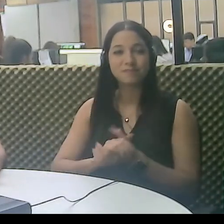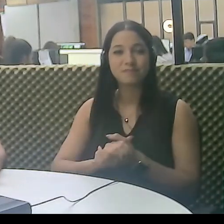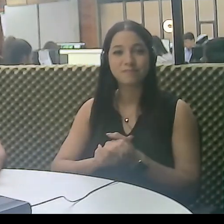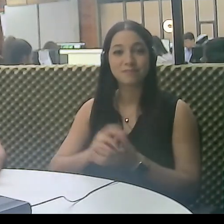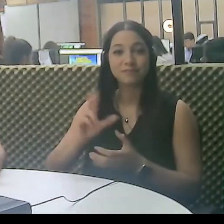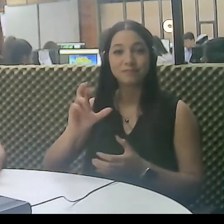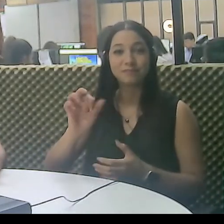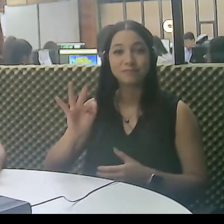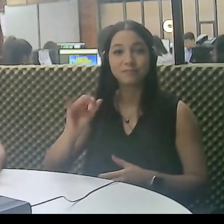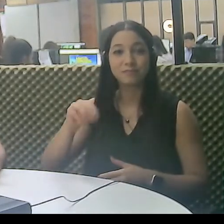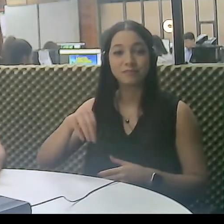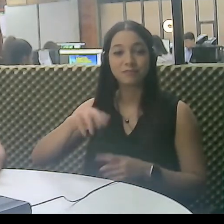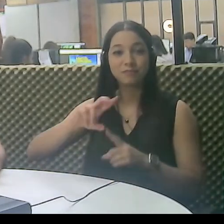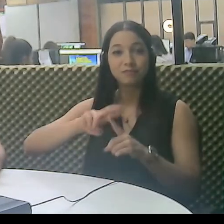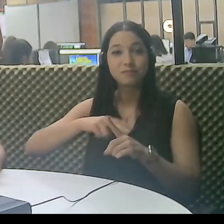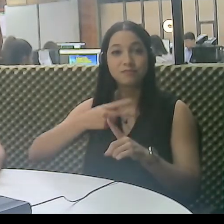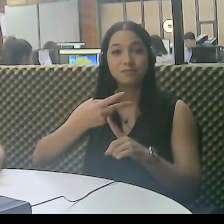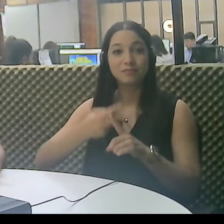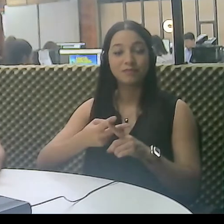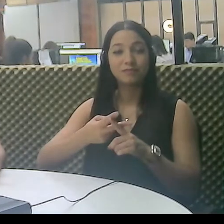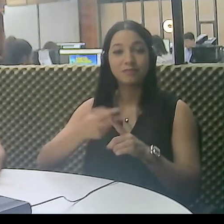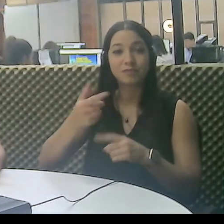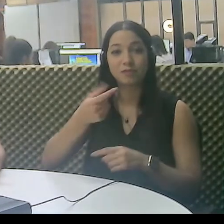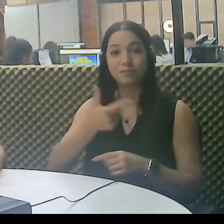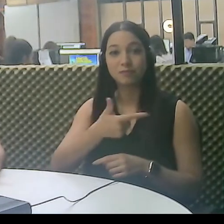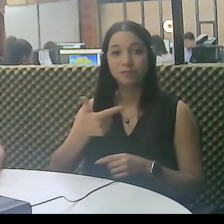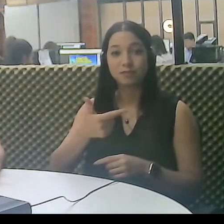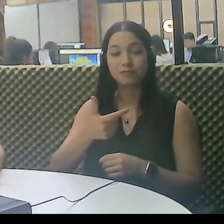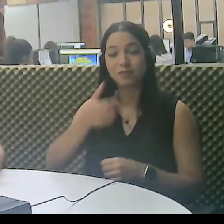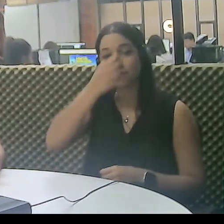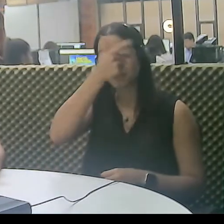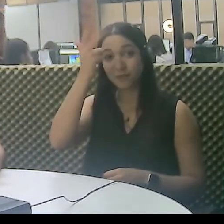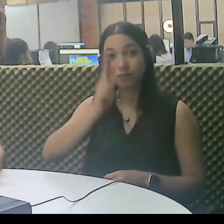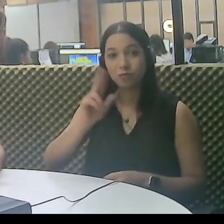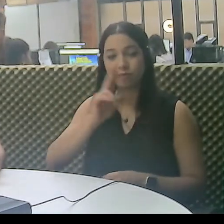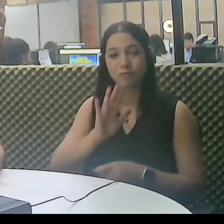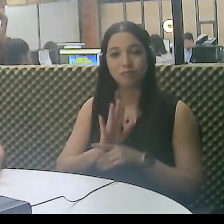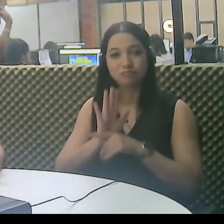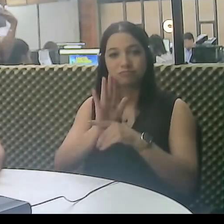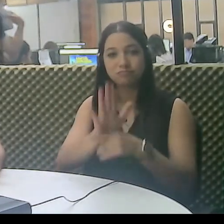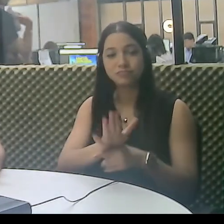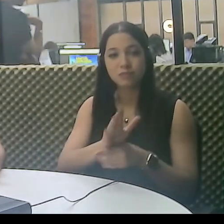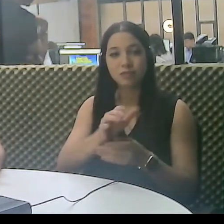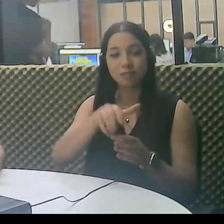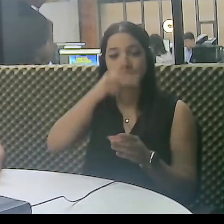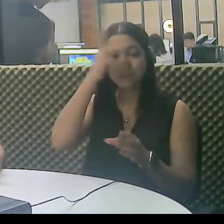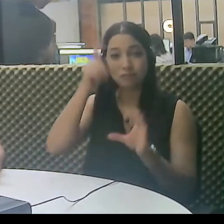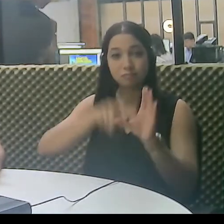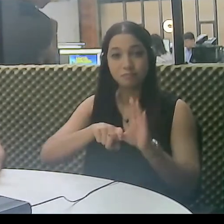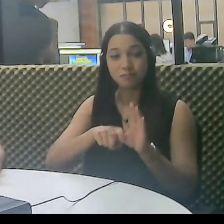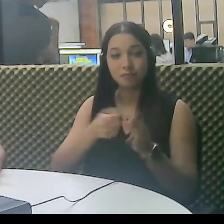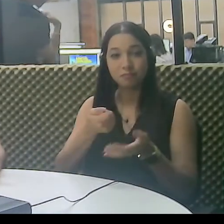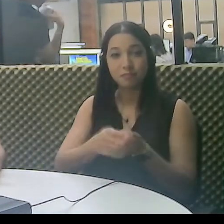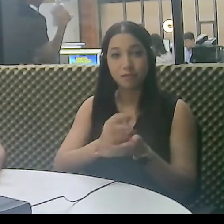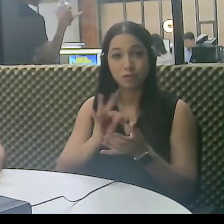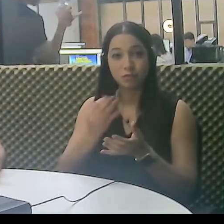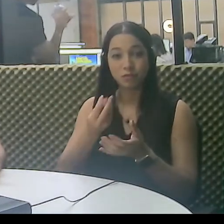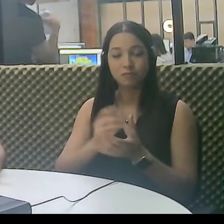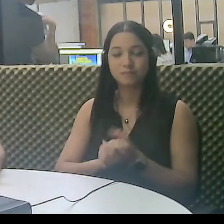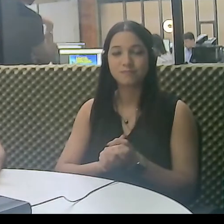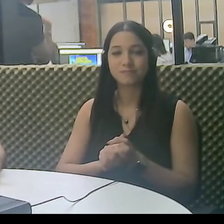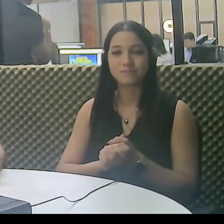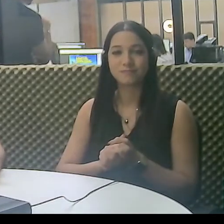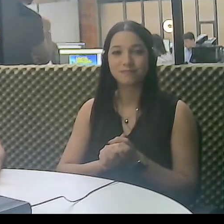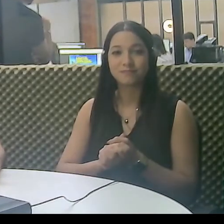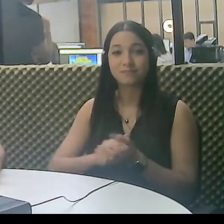Extra 2022. Prefeitura de Uberlândia segue facilitando negociação de débitos do contribuinte. E